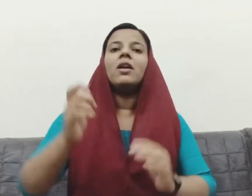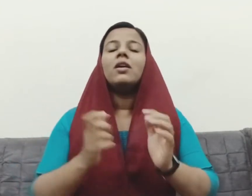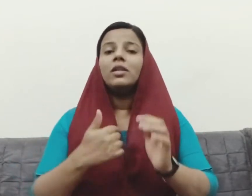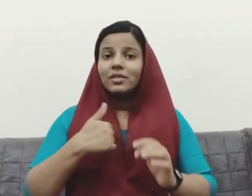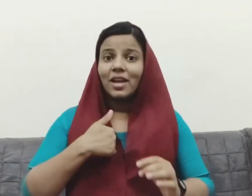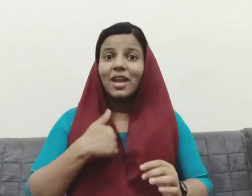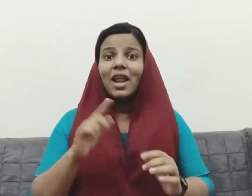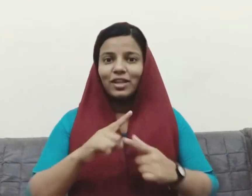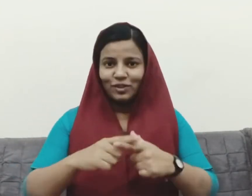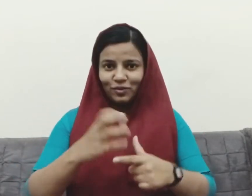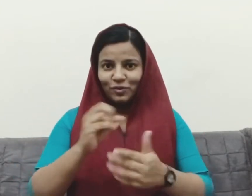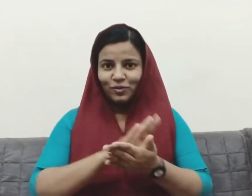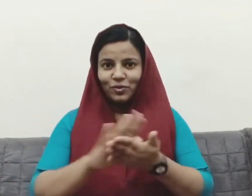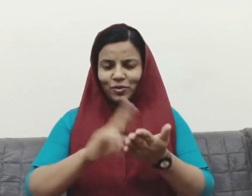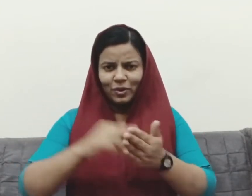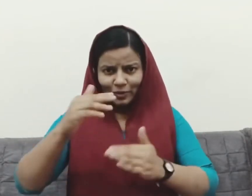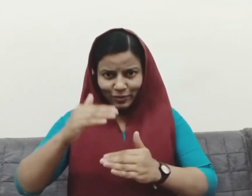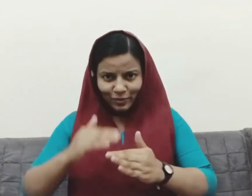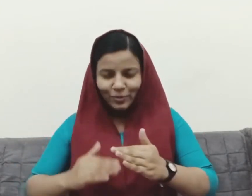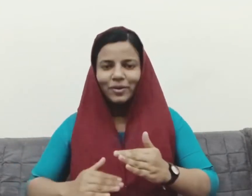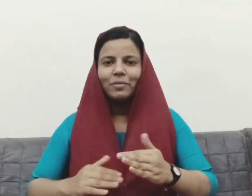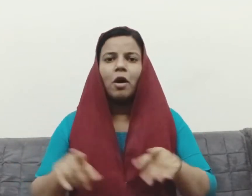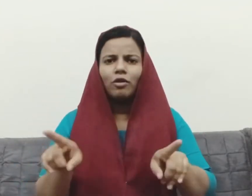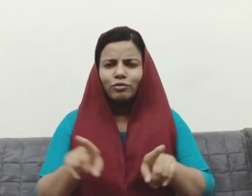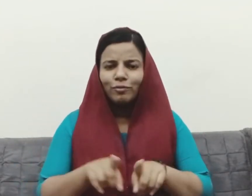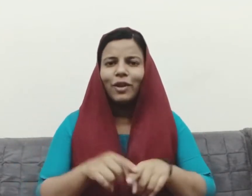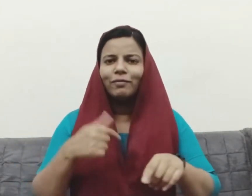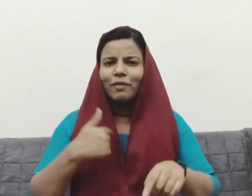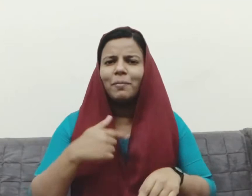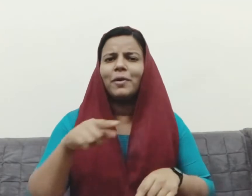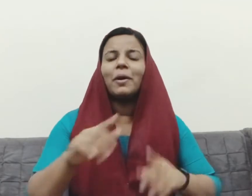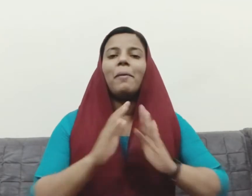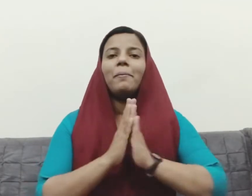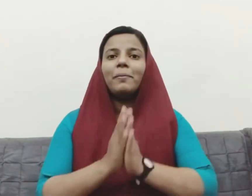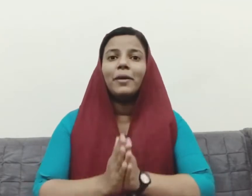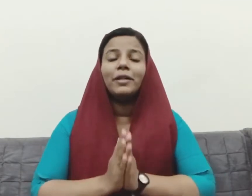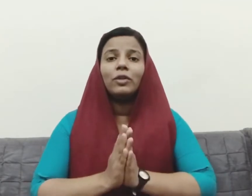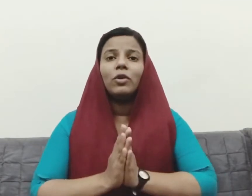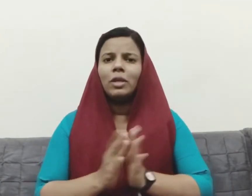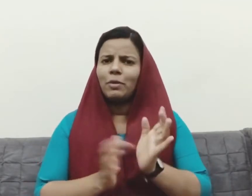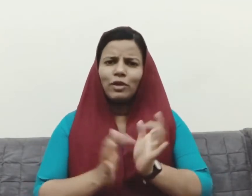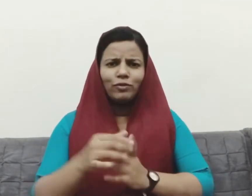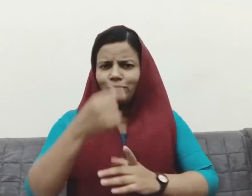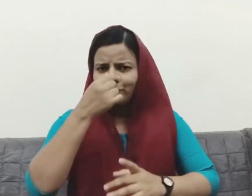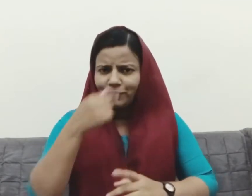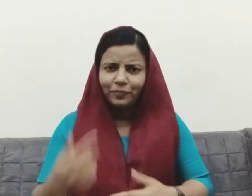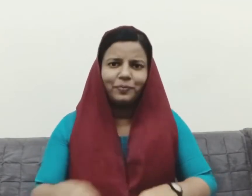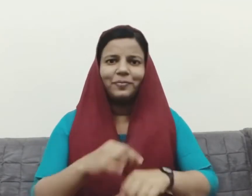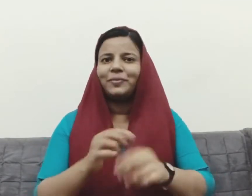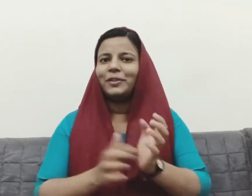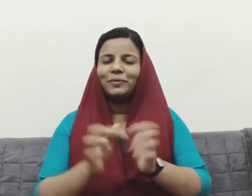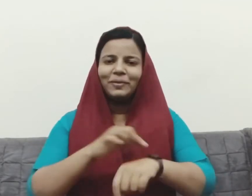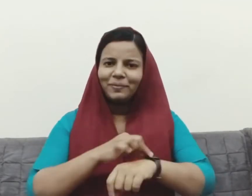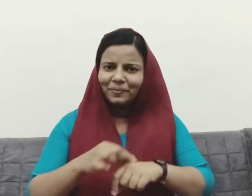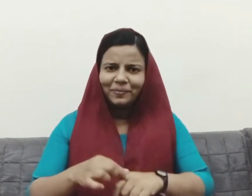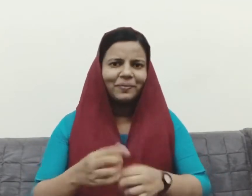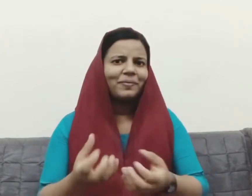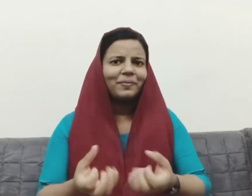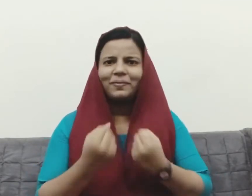ഞാനോ കുറയണം എന്ന് ഉത്തരം പറഞ്ഞു. അപ്പം ഇന്ന് പ്രഭാതത്തിൽ നമ്മുടെ പ്രാർത്ഥനയും വീണ്ടും ജനിക്കപ്പെട്ട, വീണ്ടെടുക്കപ്പെട്ട,